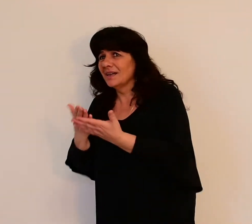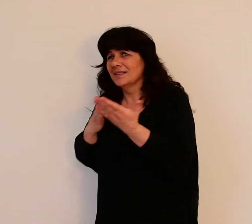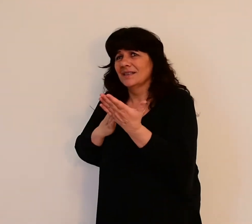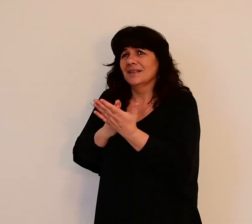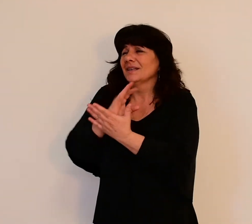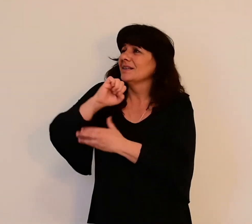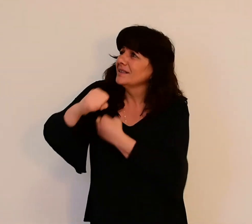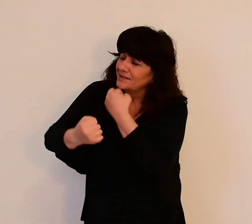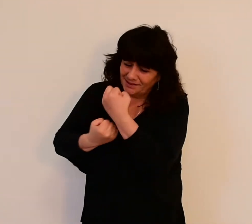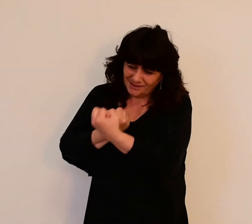Seigneur, dans mon